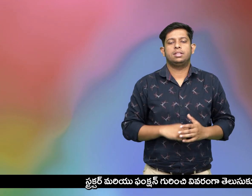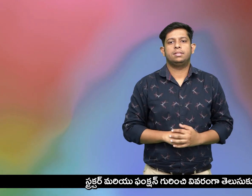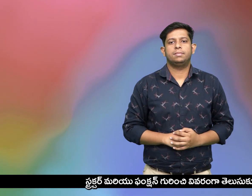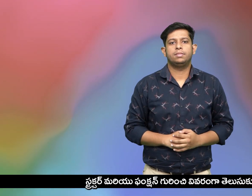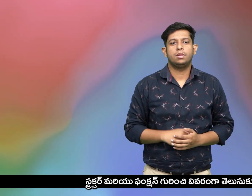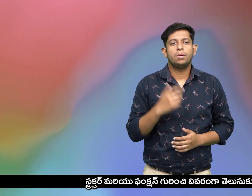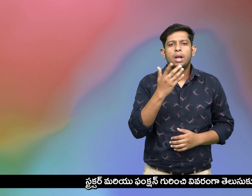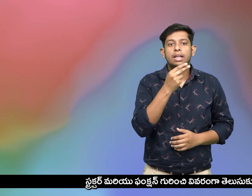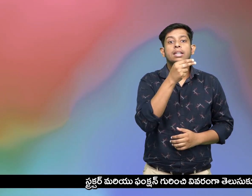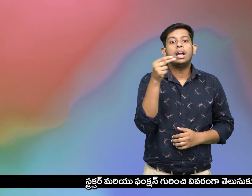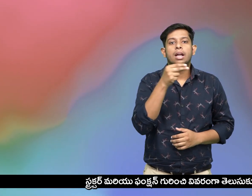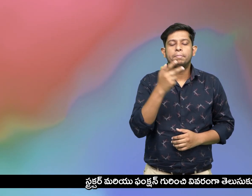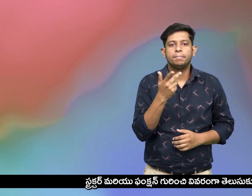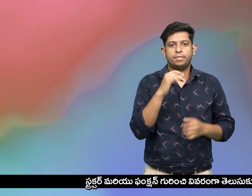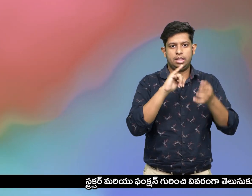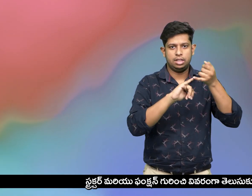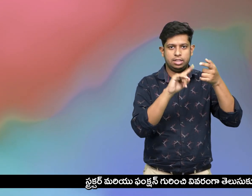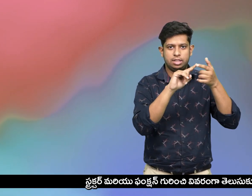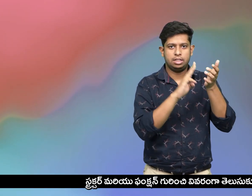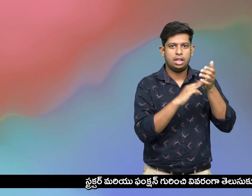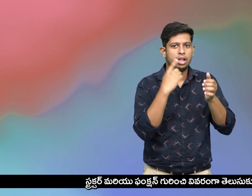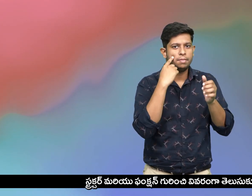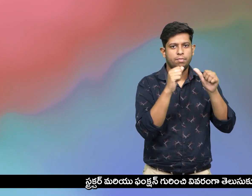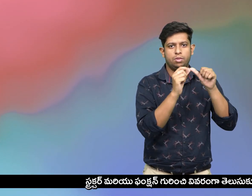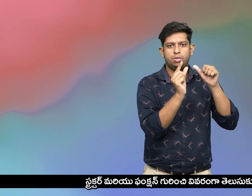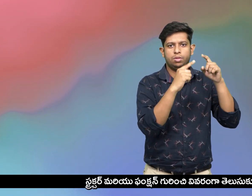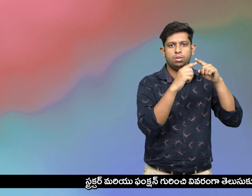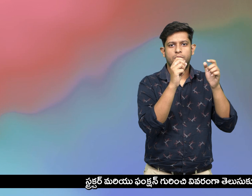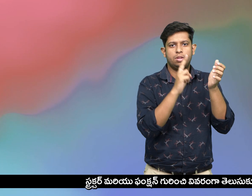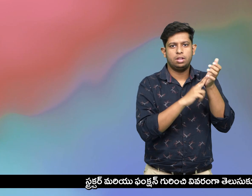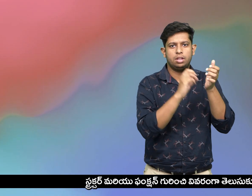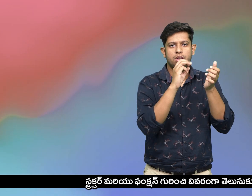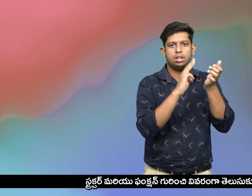స్ట్రక్చర్ మరియు ఫంక్షన్ గురించి వివరంగా తెలుసుకుందాం.